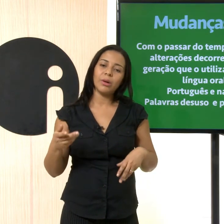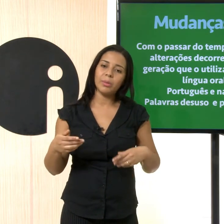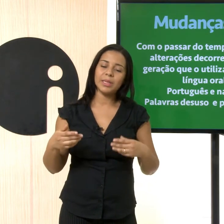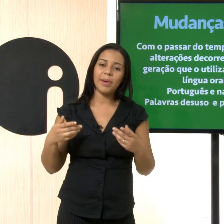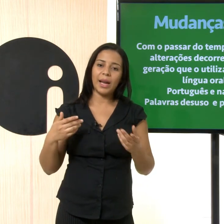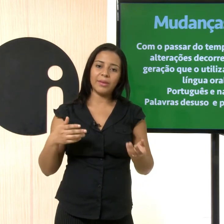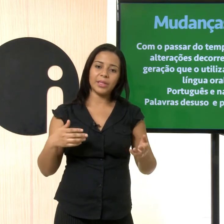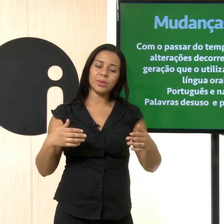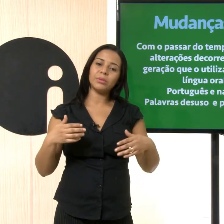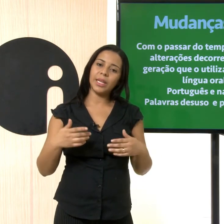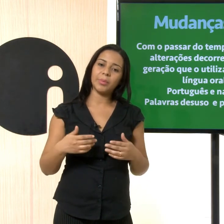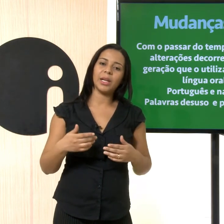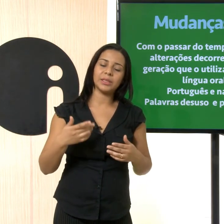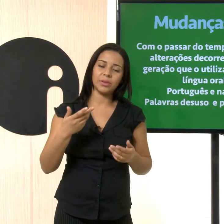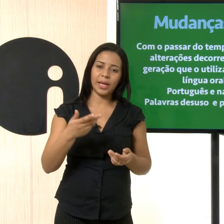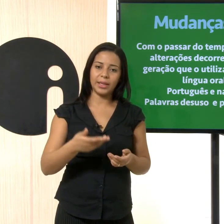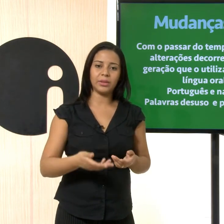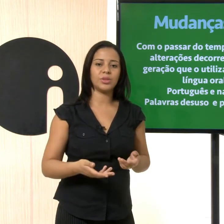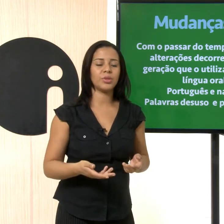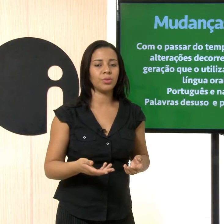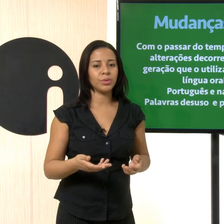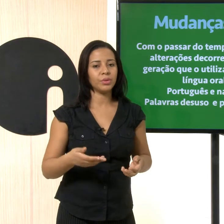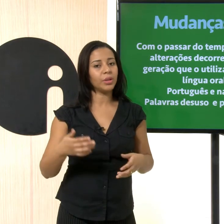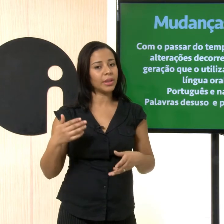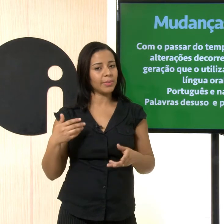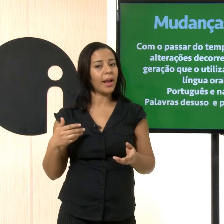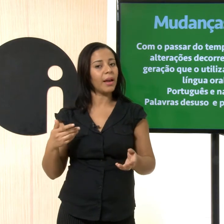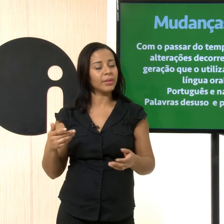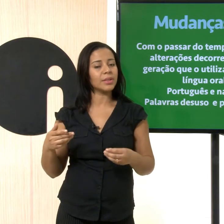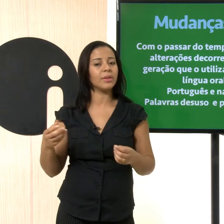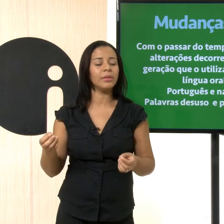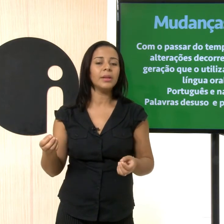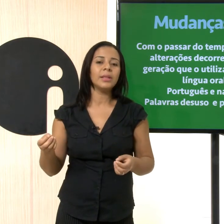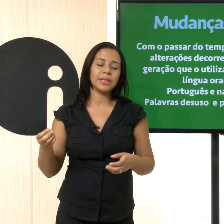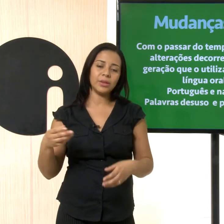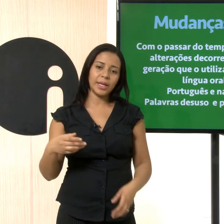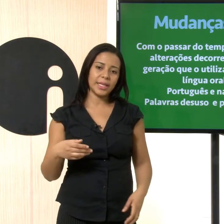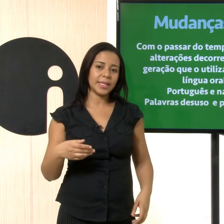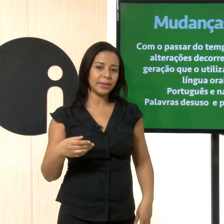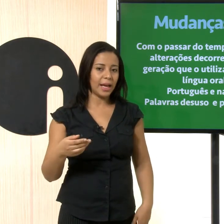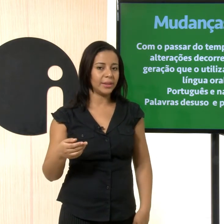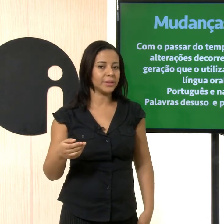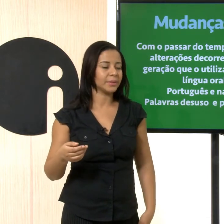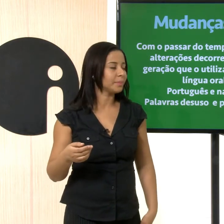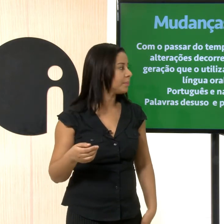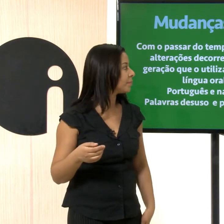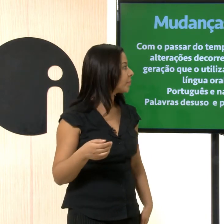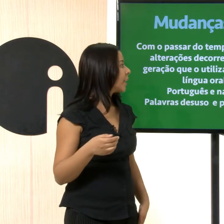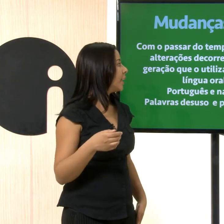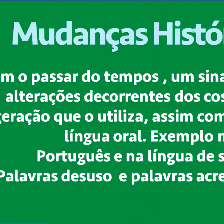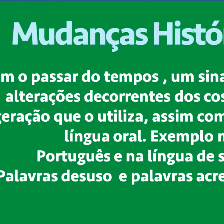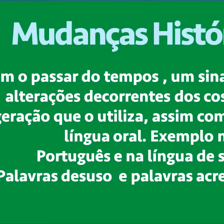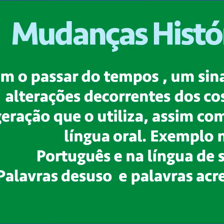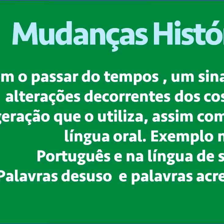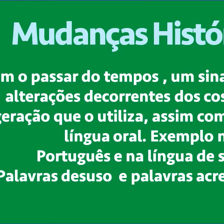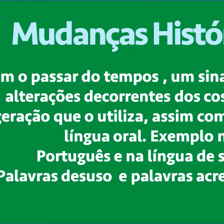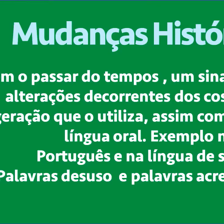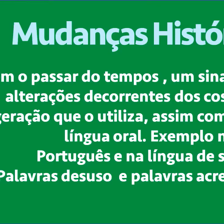algumas palavras com o tempo elas vão caindo em desuso e outras palavras vão sendo acrescentadas. E também elas sofrem influência